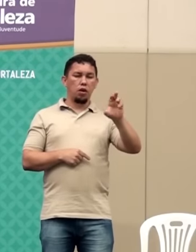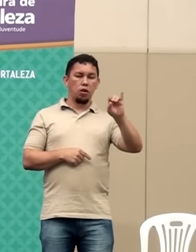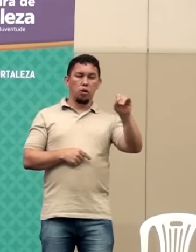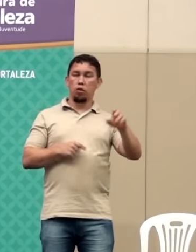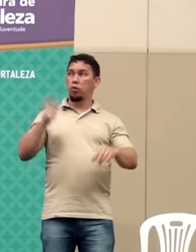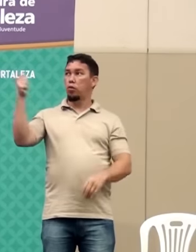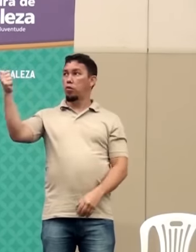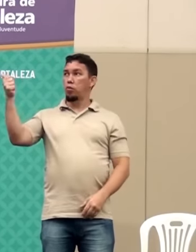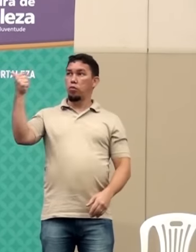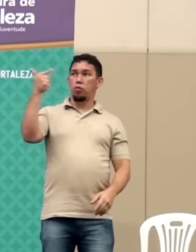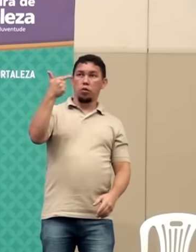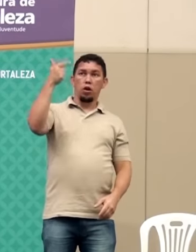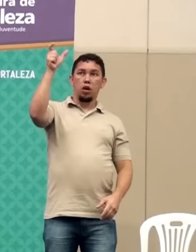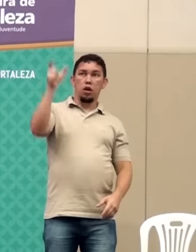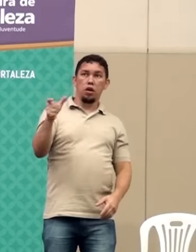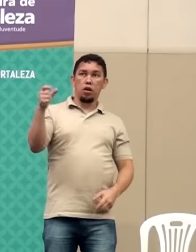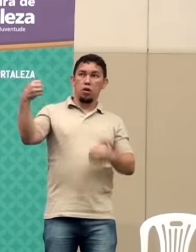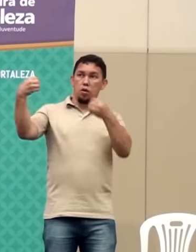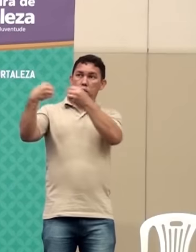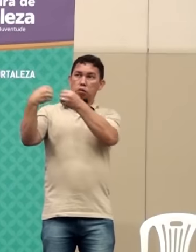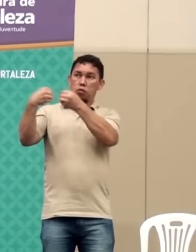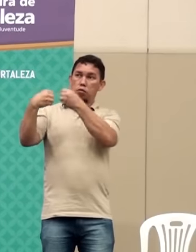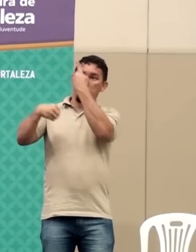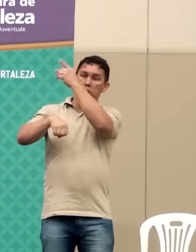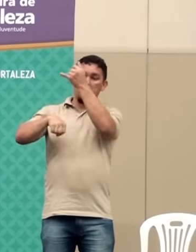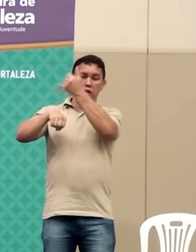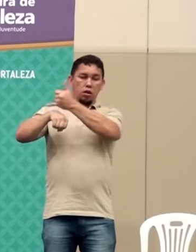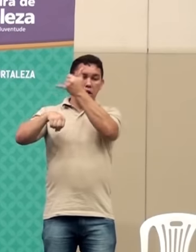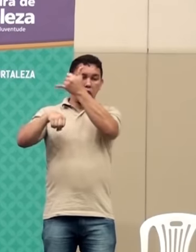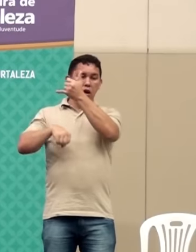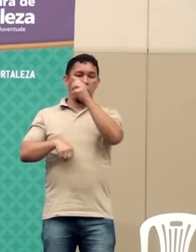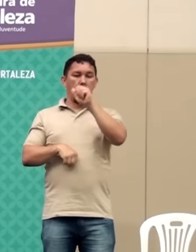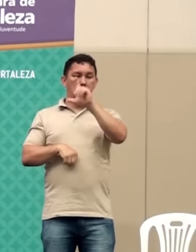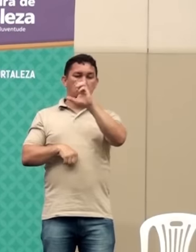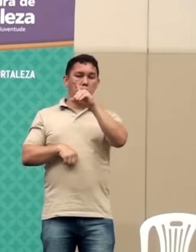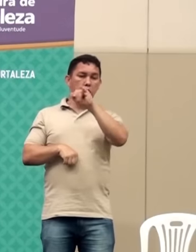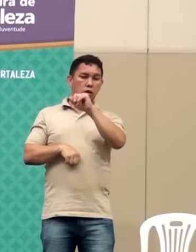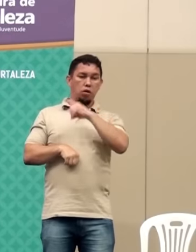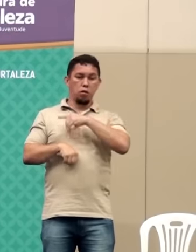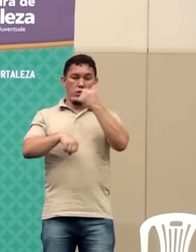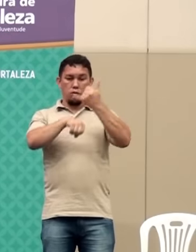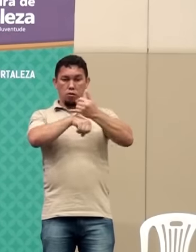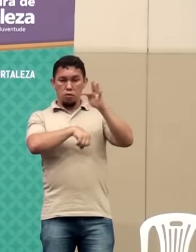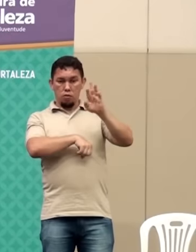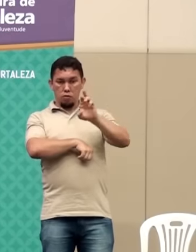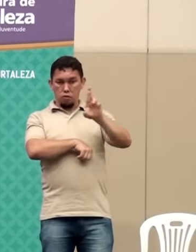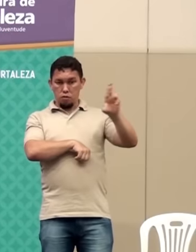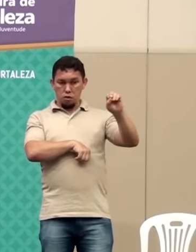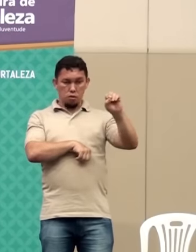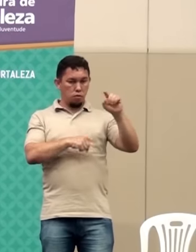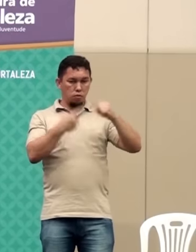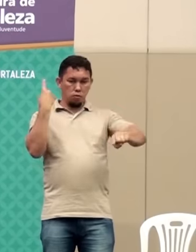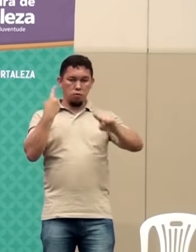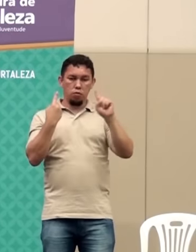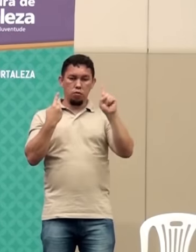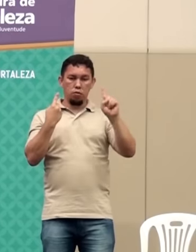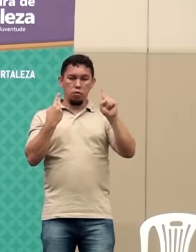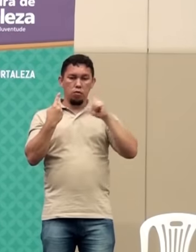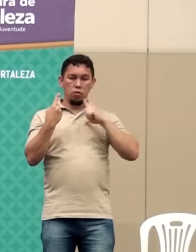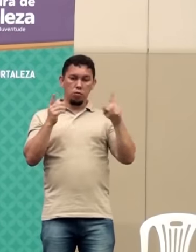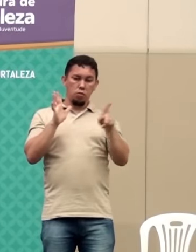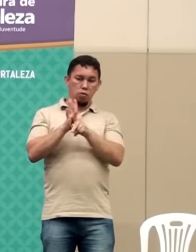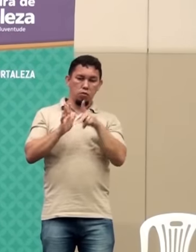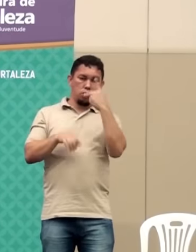da esquerda para a direita, vizinha aos metais alcalinos. O ferro não é metal alcalino, o ferro não é